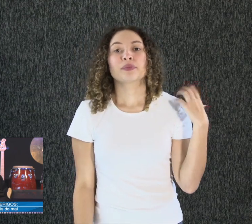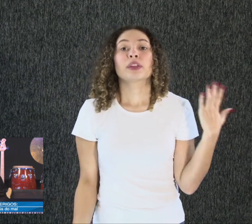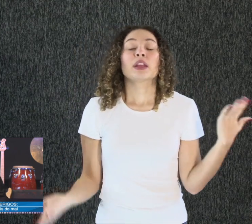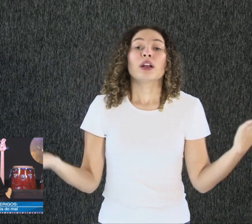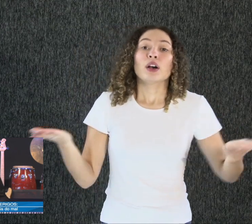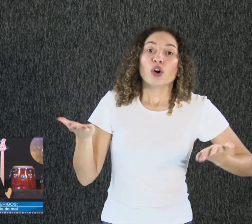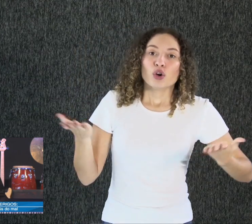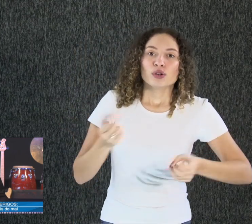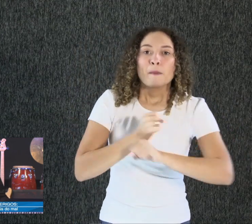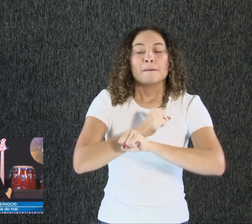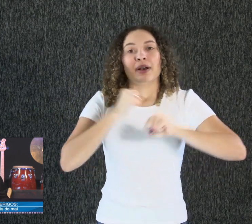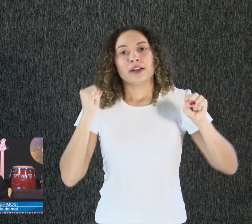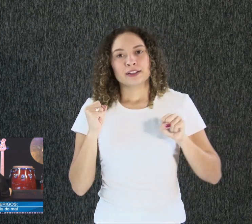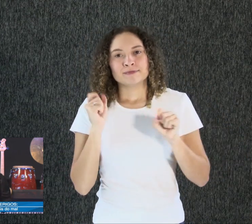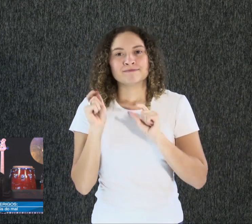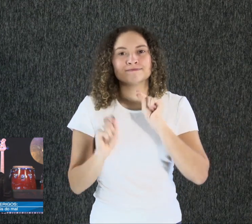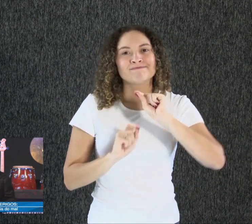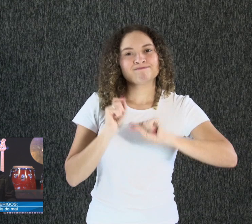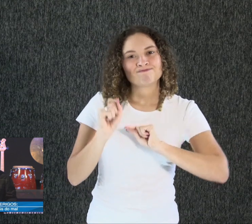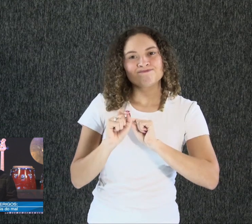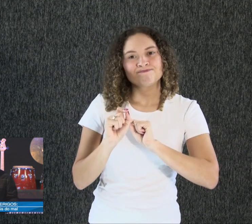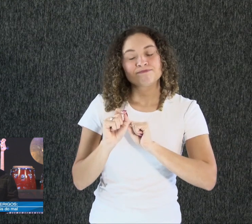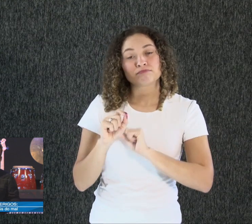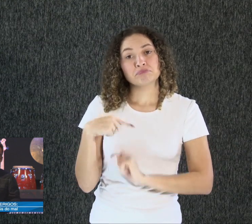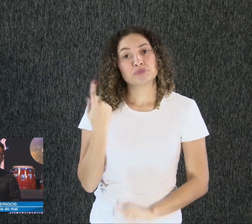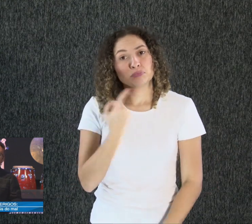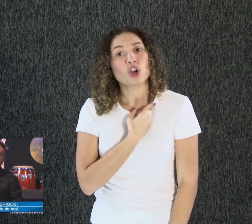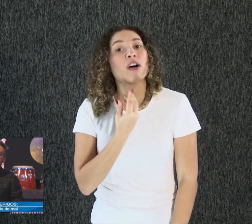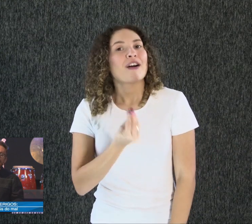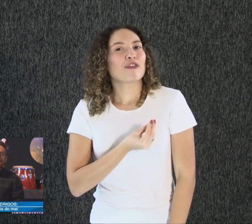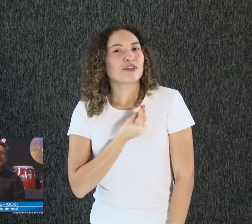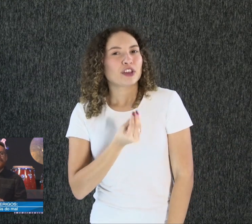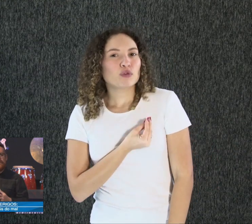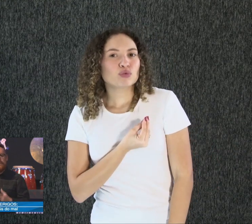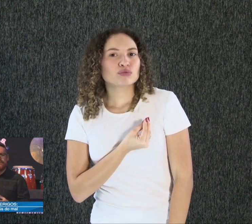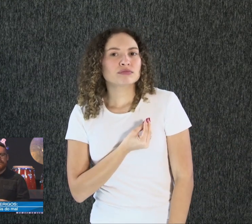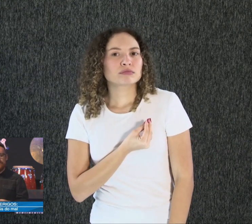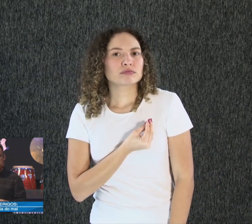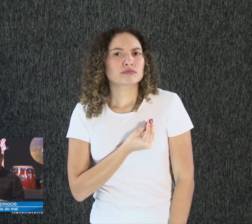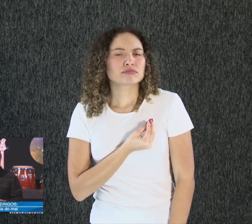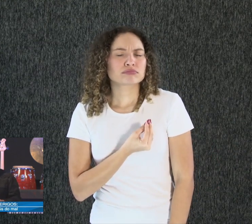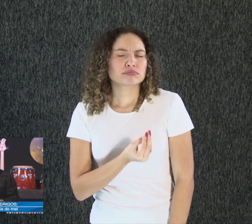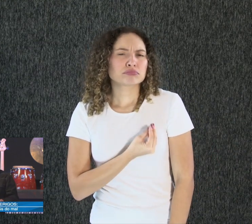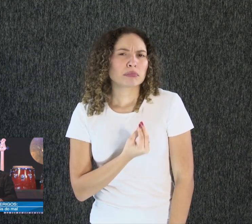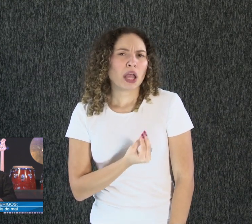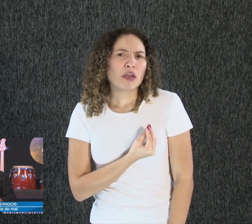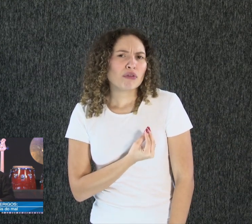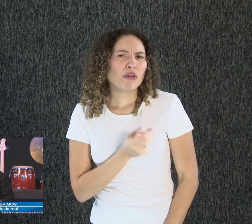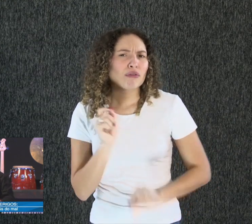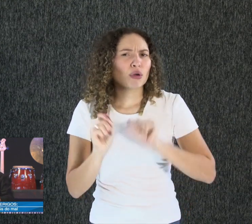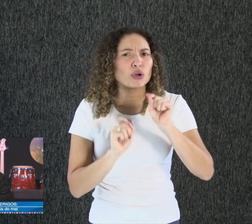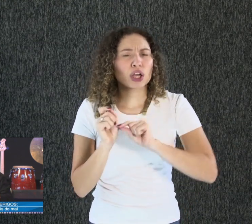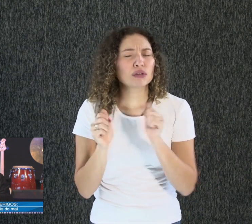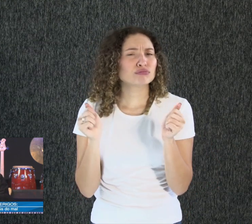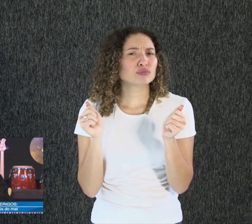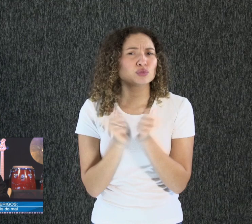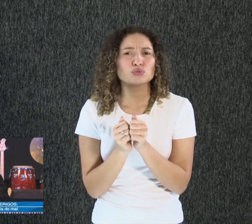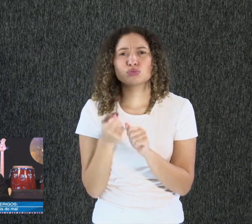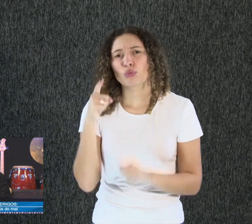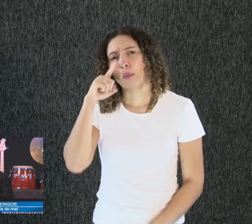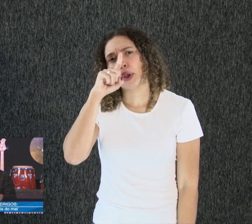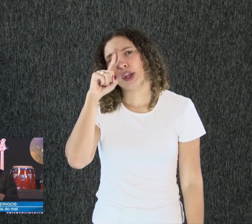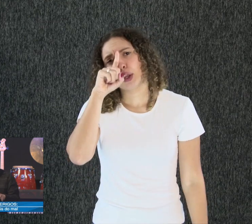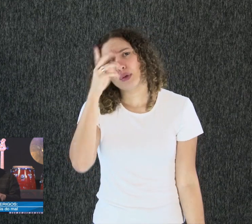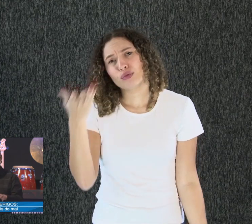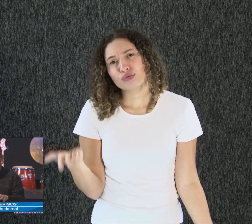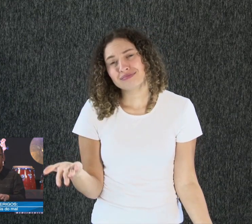coisa importante para vocês nesta manhã, que estar vivo é viver em meio a esses